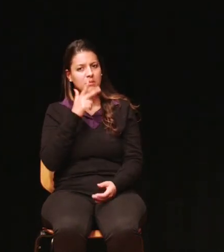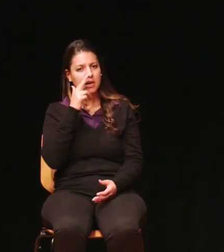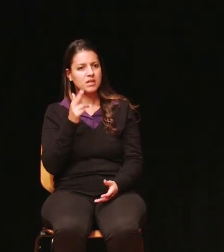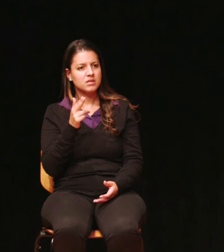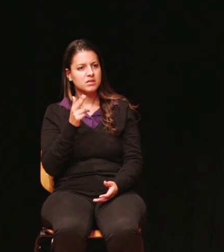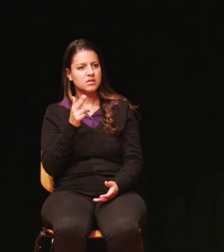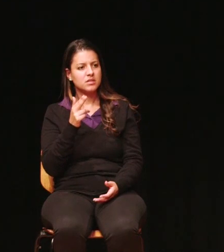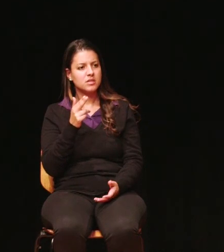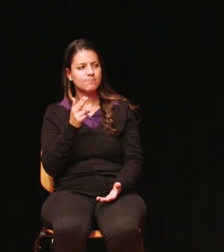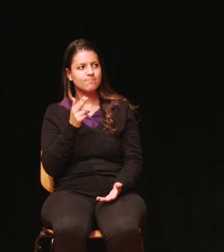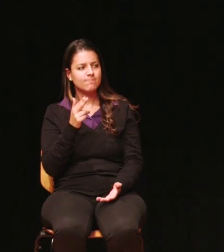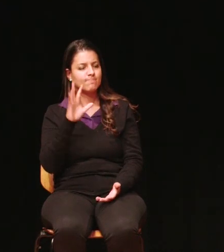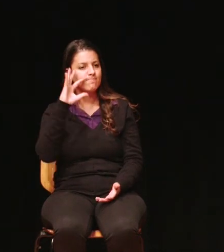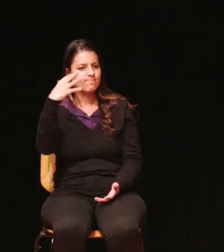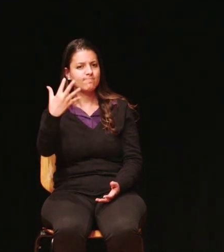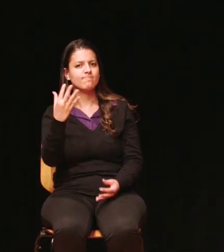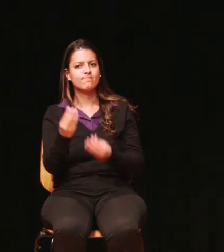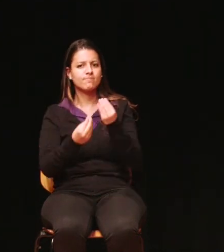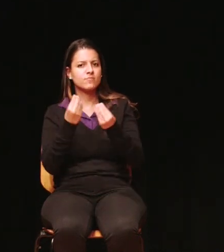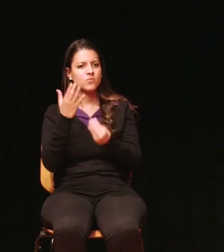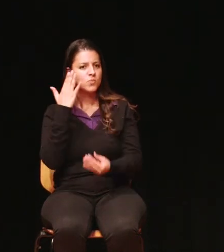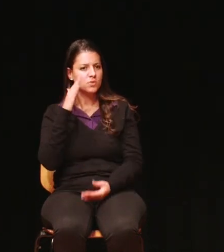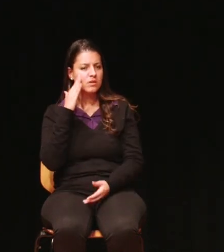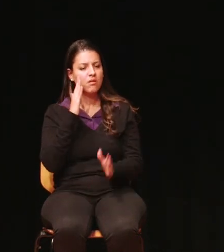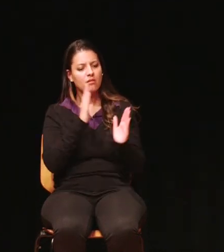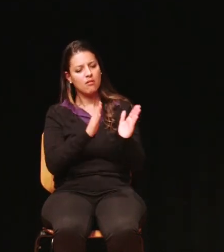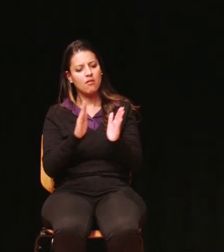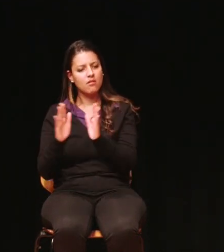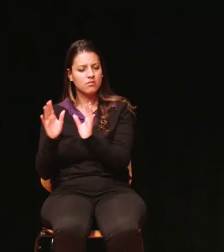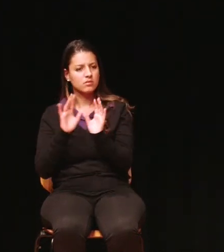ser discutida caso por caso.